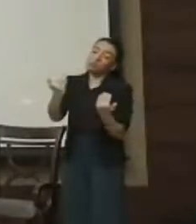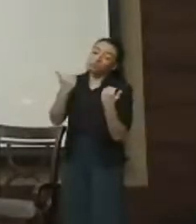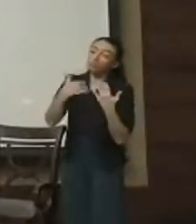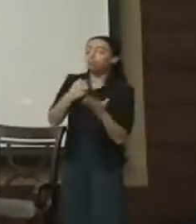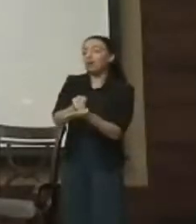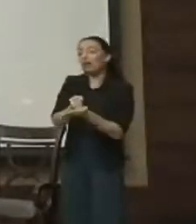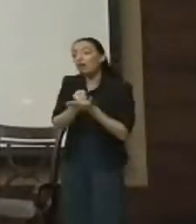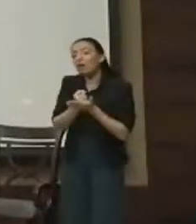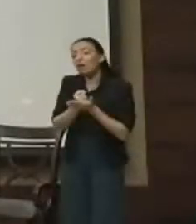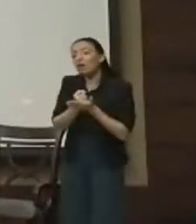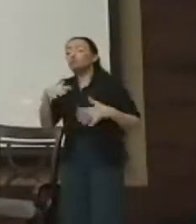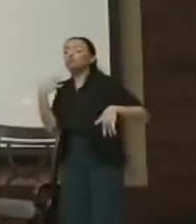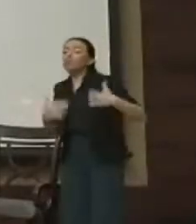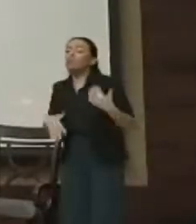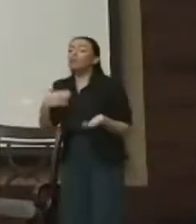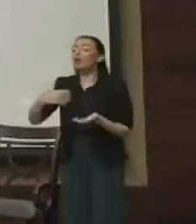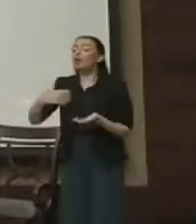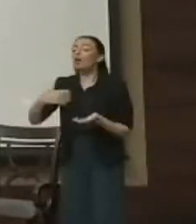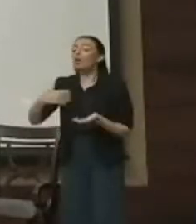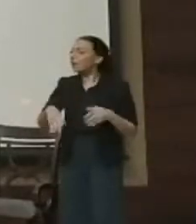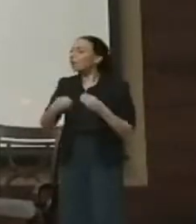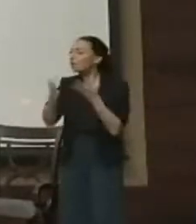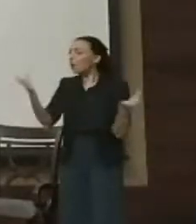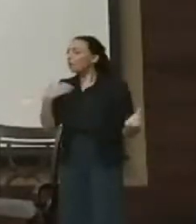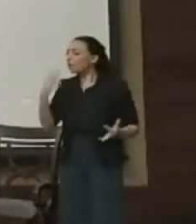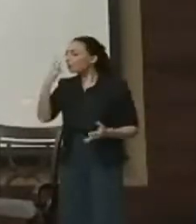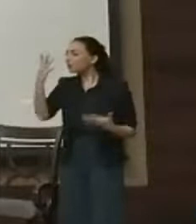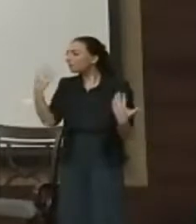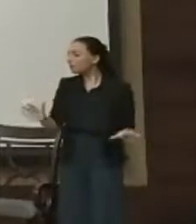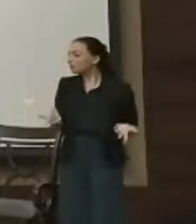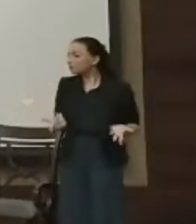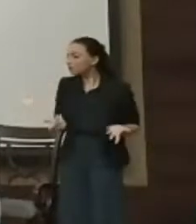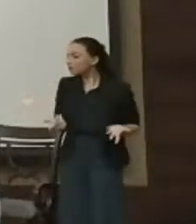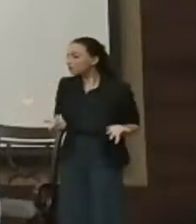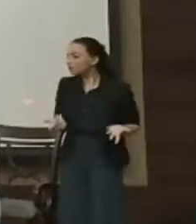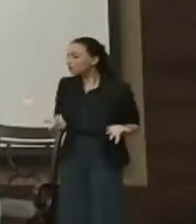your disability becomes a qualification, identity से आगे. और